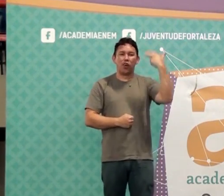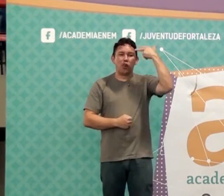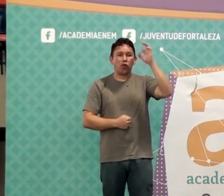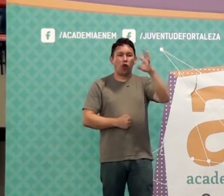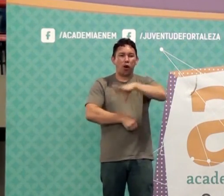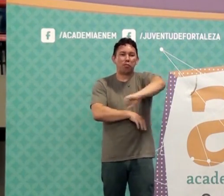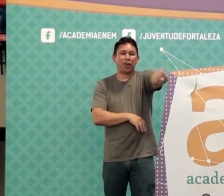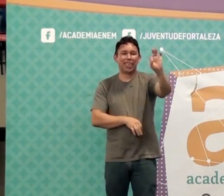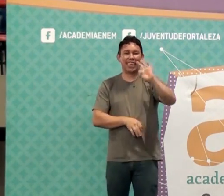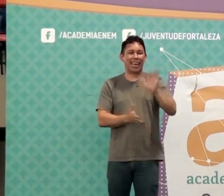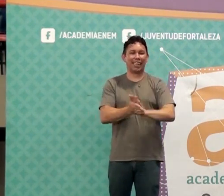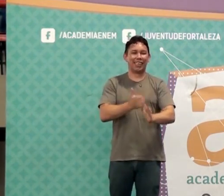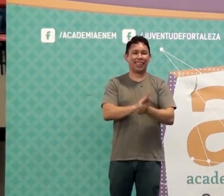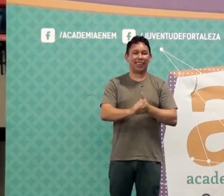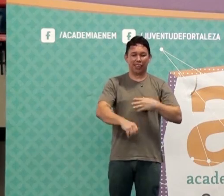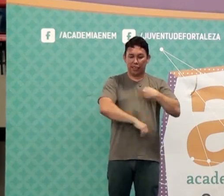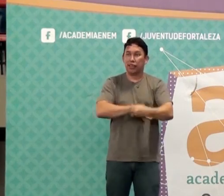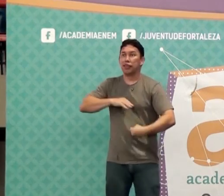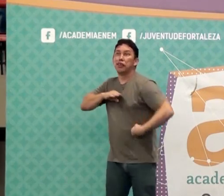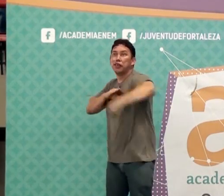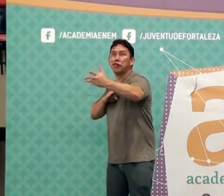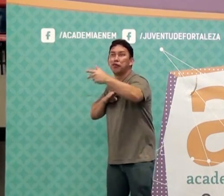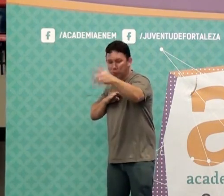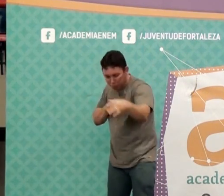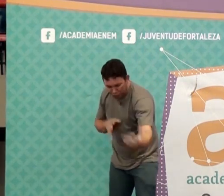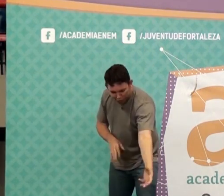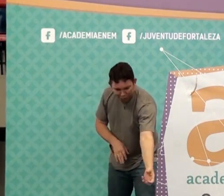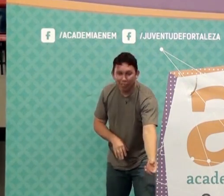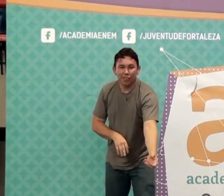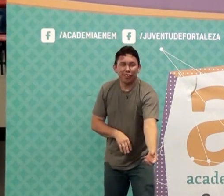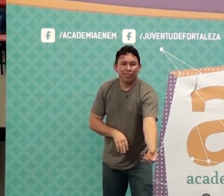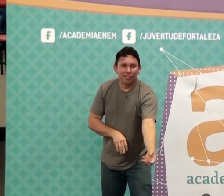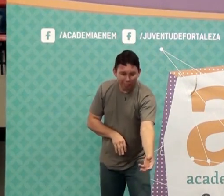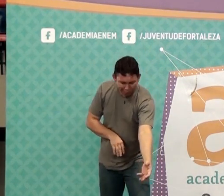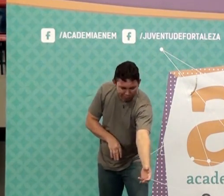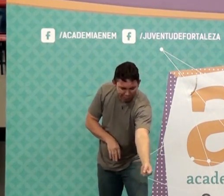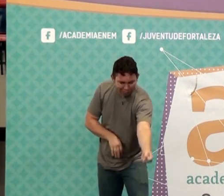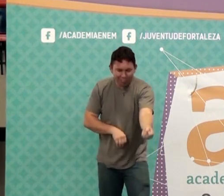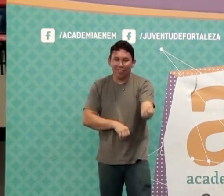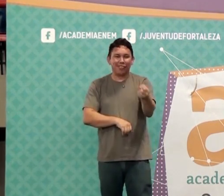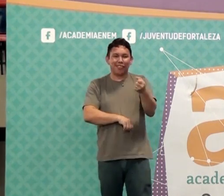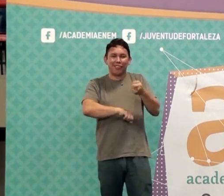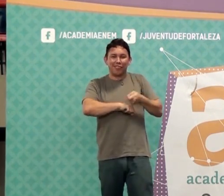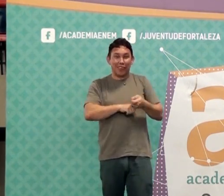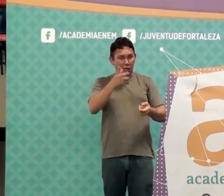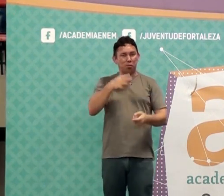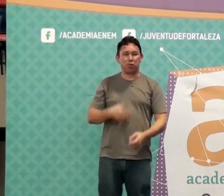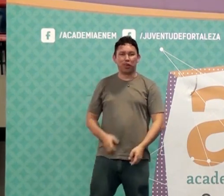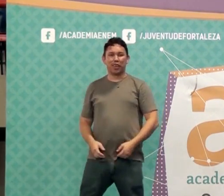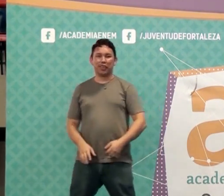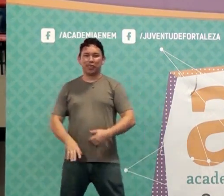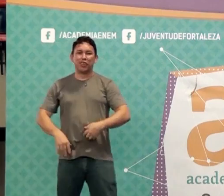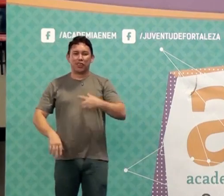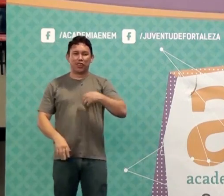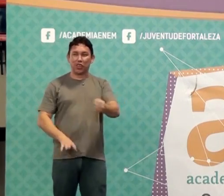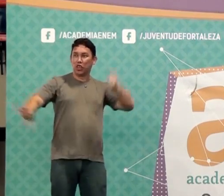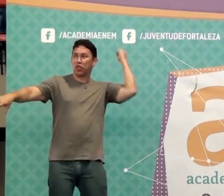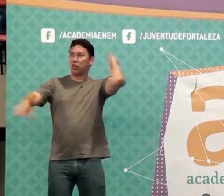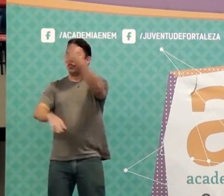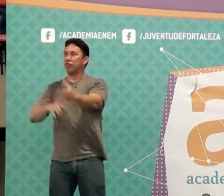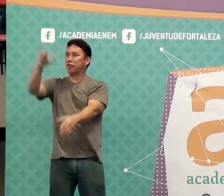filmes ele não já gastou o Homem de Ferro? Calcula o prejuízo do Homem de Ferro nos filmes, tudinho junto. Já destruíram a casa dele 2 vezes. Laboratório,